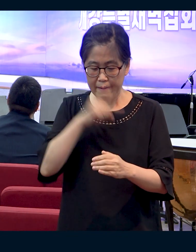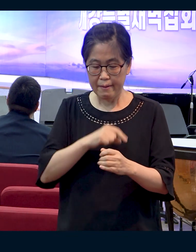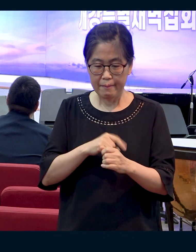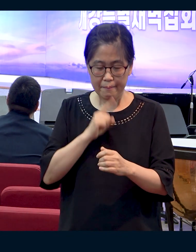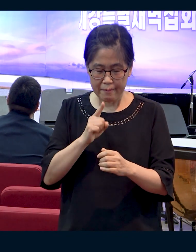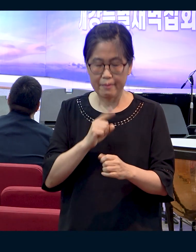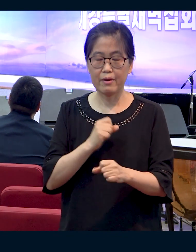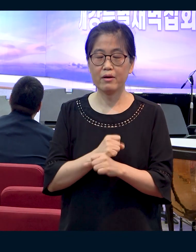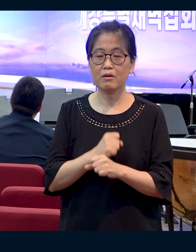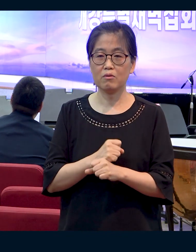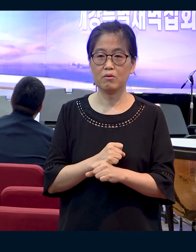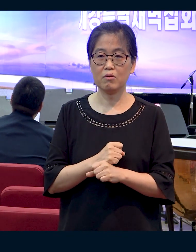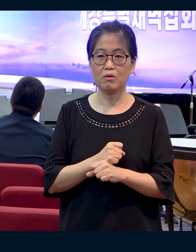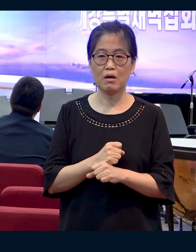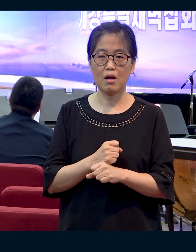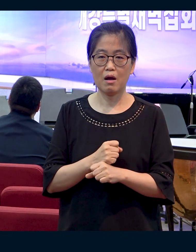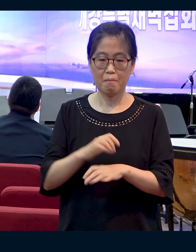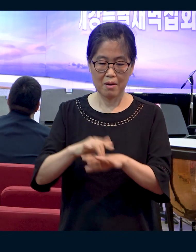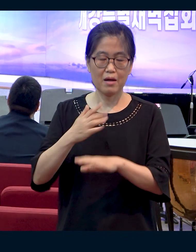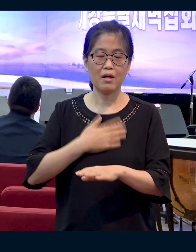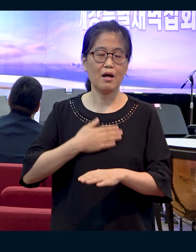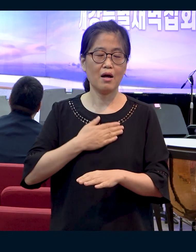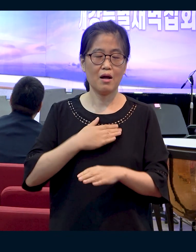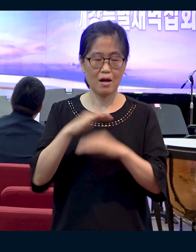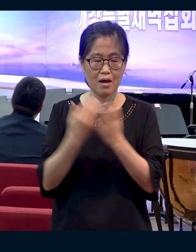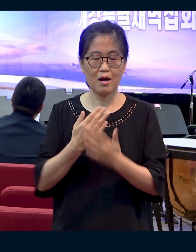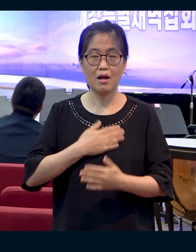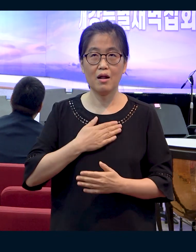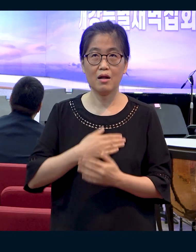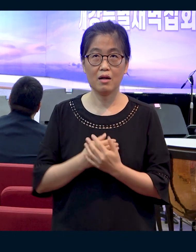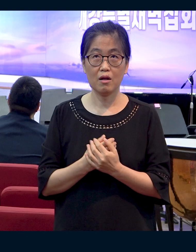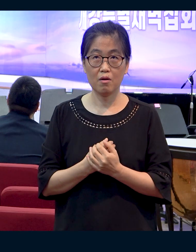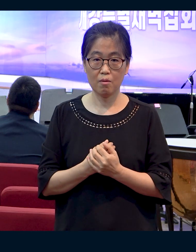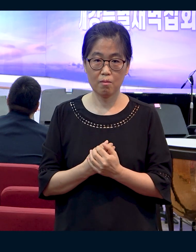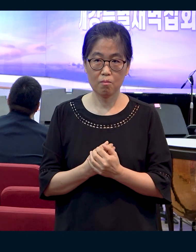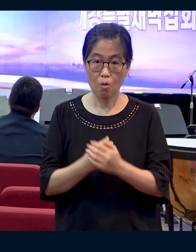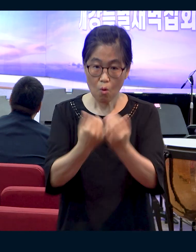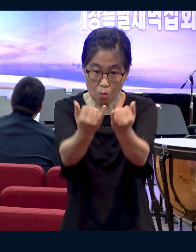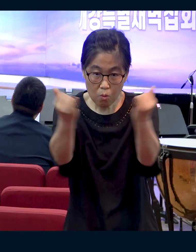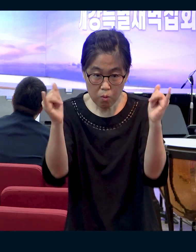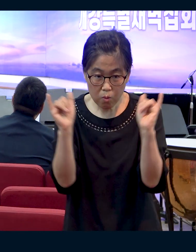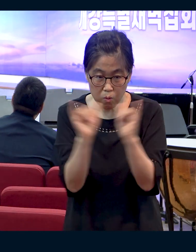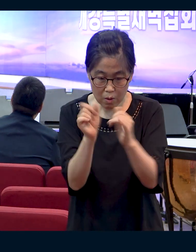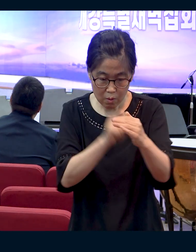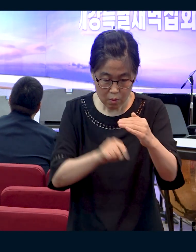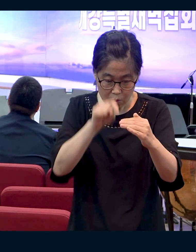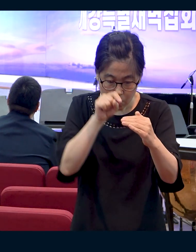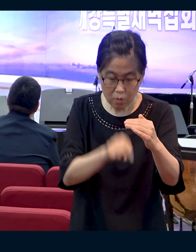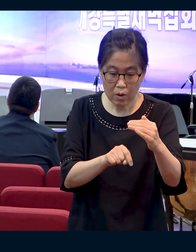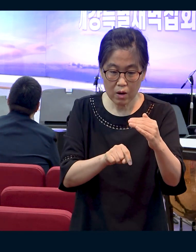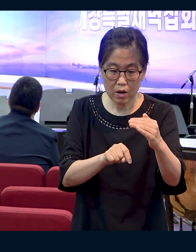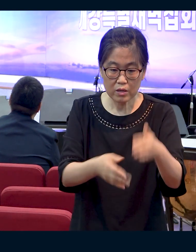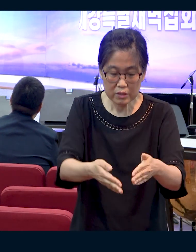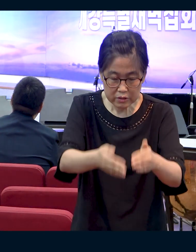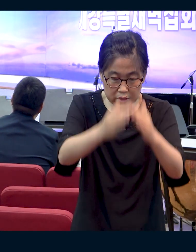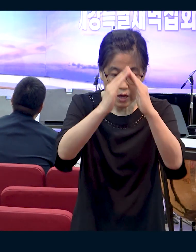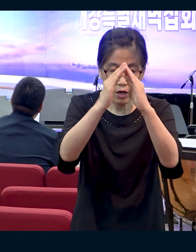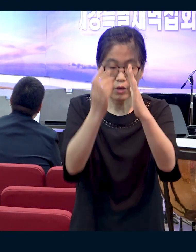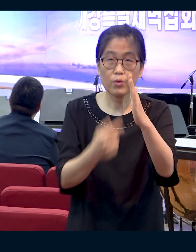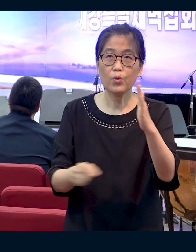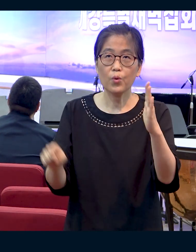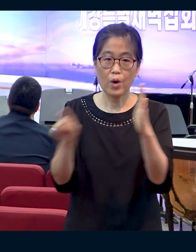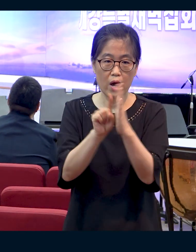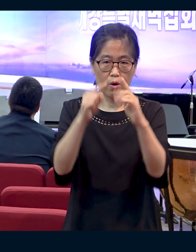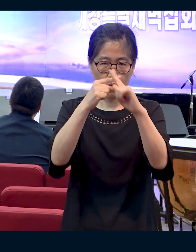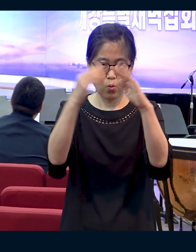상처를 탁 자극해가지고, 그러니까 자기 생각에는 공동체 가운데 정의를 위해서, 공동체 속에서 바로 공동체 세우기 위해서,